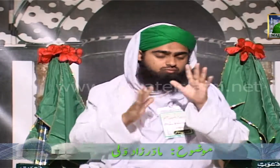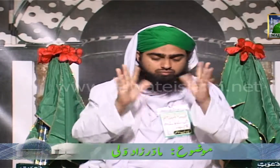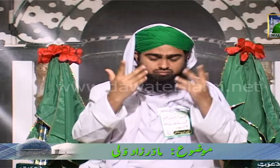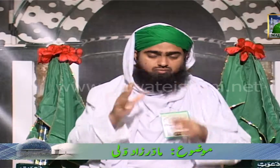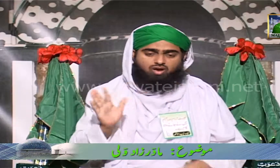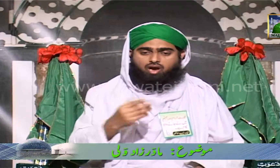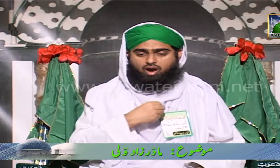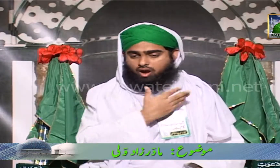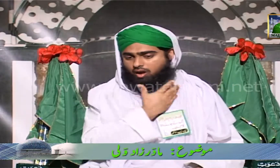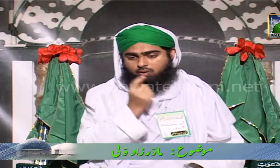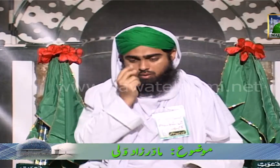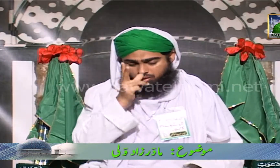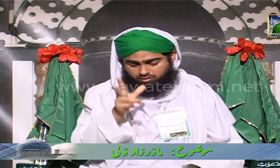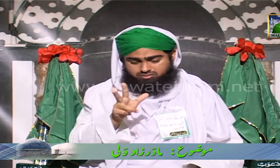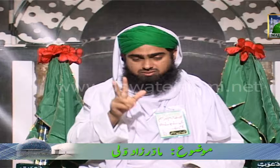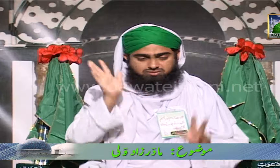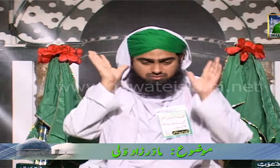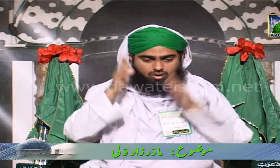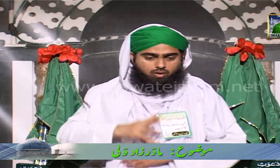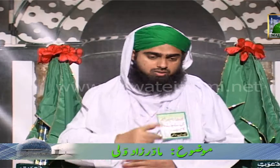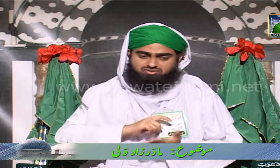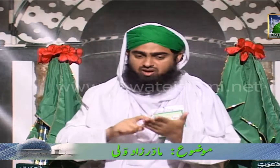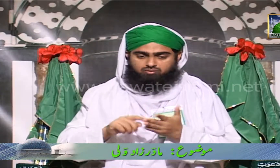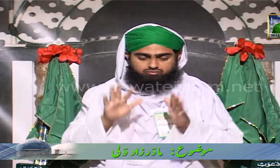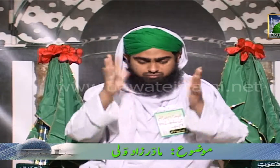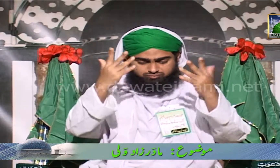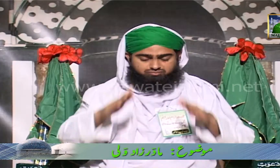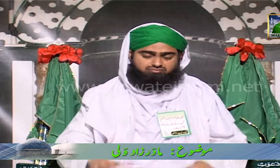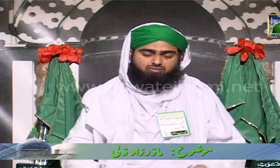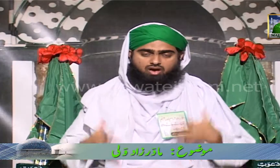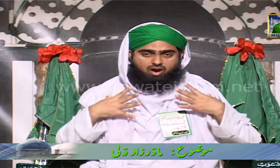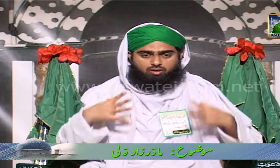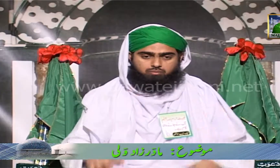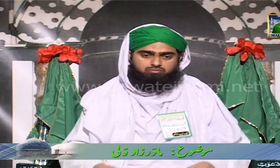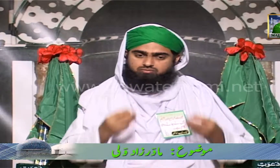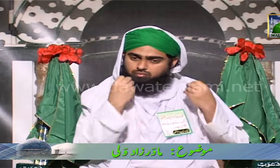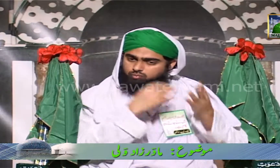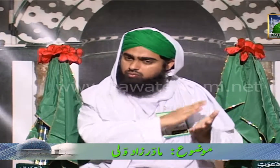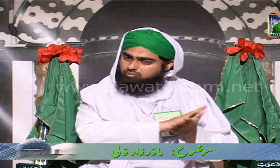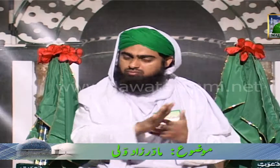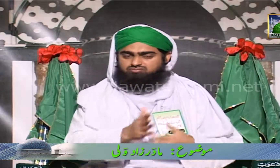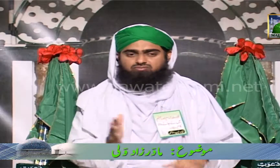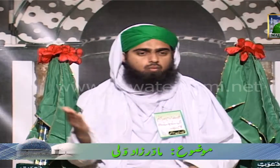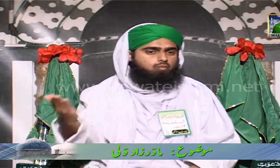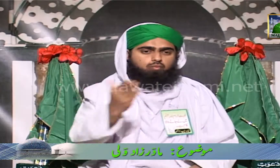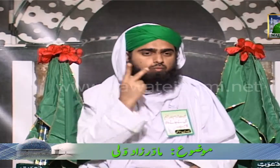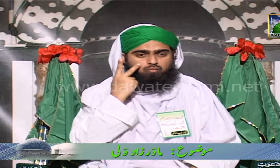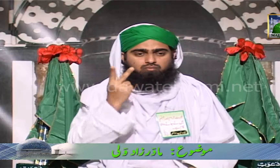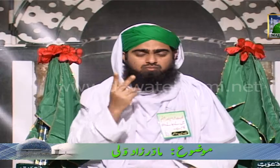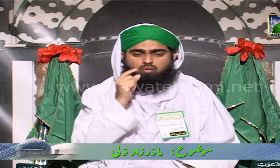جائے قبر میں، اس کو نہیں ملے گی. تو یہ سستی چھوڑو. عموماً دیکھا گیا کہ بہت سارے لوگوں کا معمول ہوتا ہے کہ